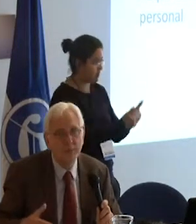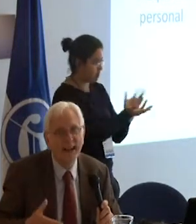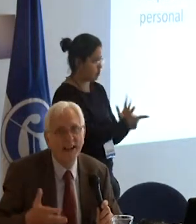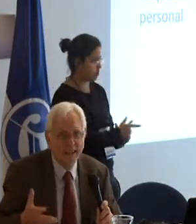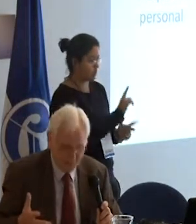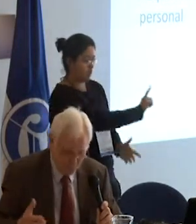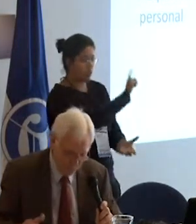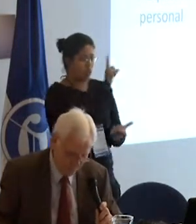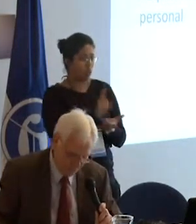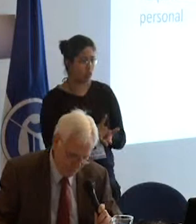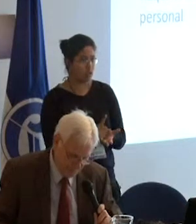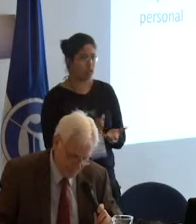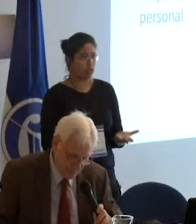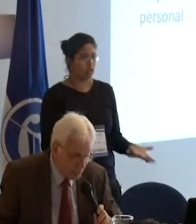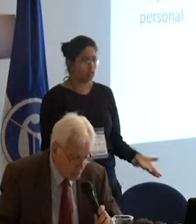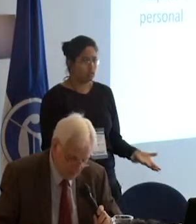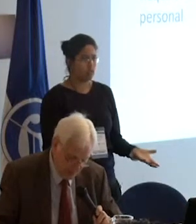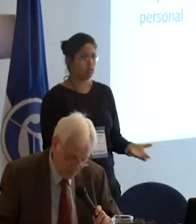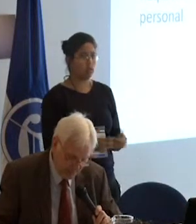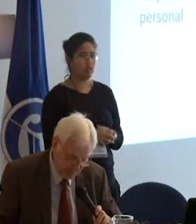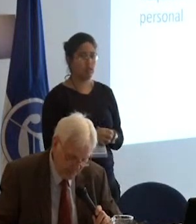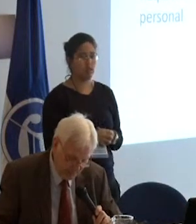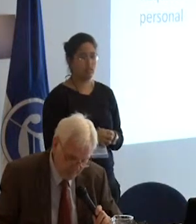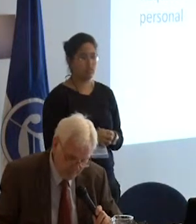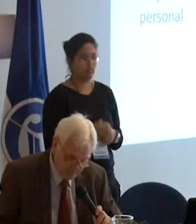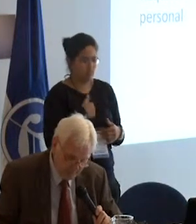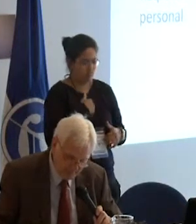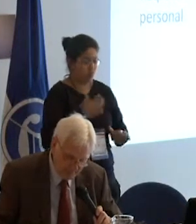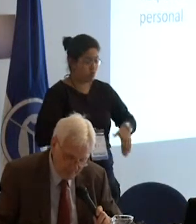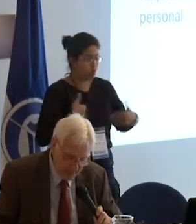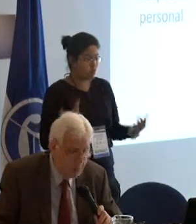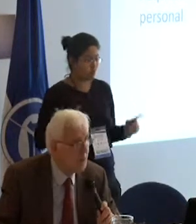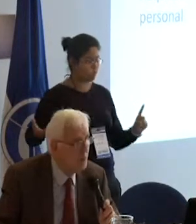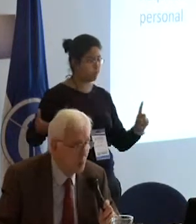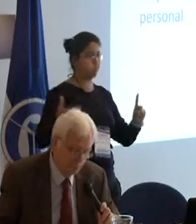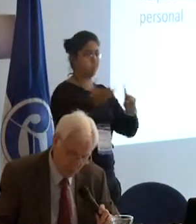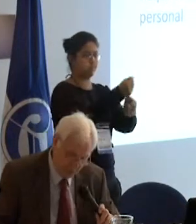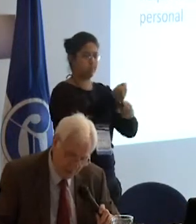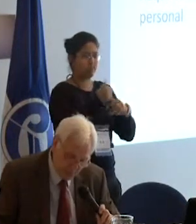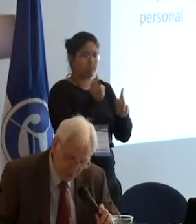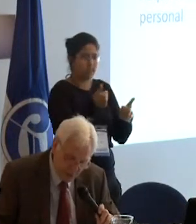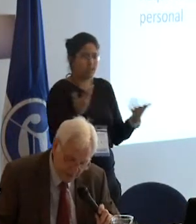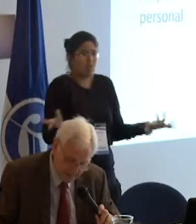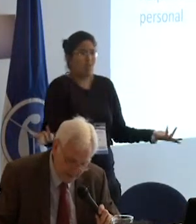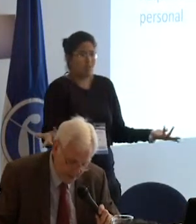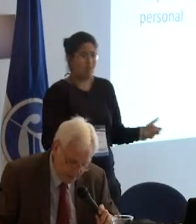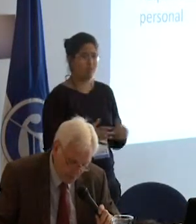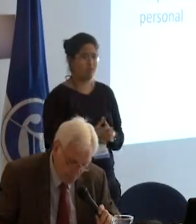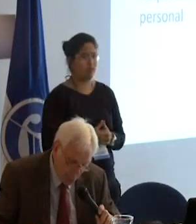otros alumnos en situación de discapacidad, ¿cómo voy a lograrlo? ¿Cómo voy a...?